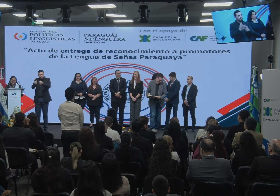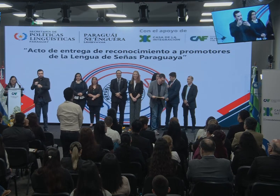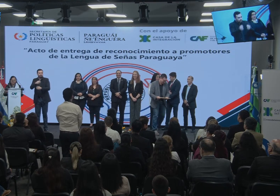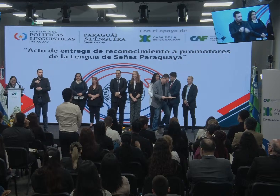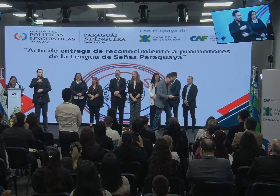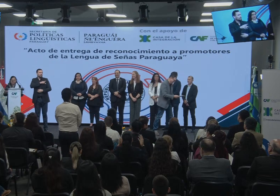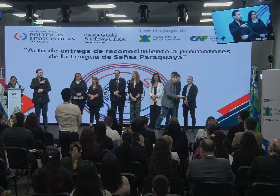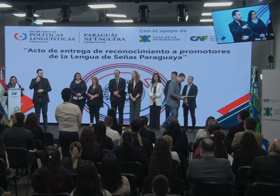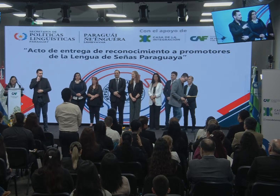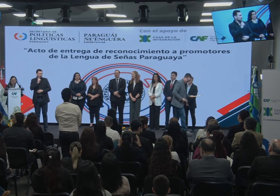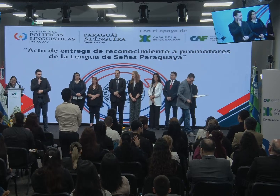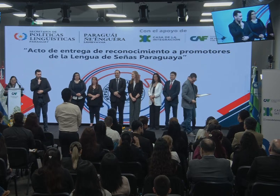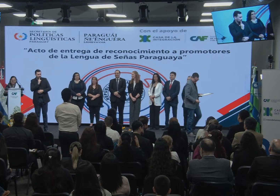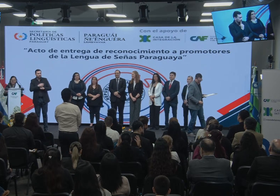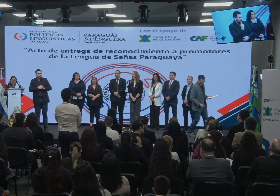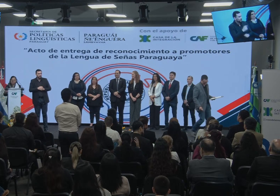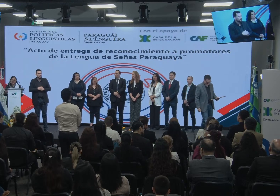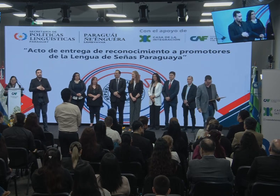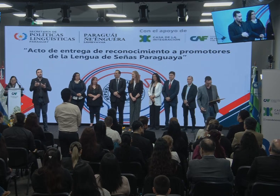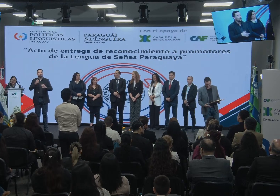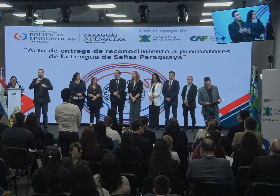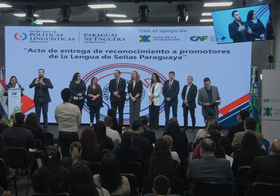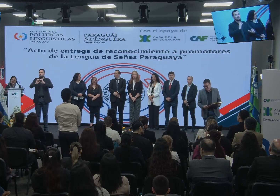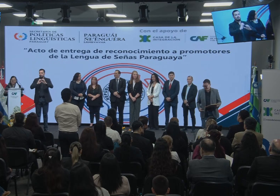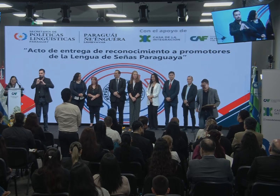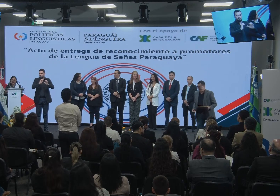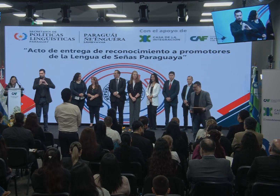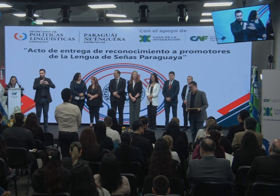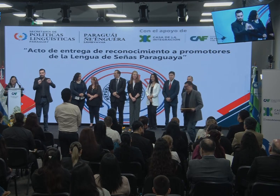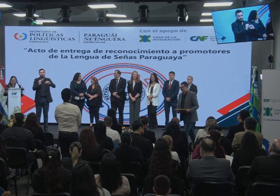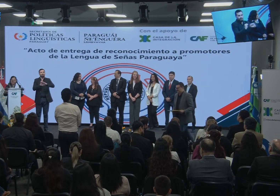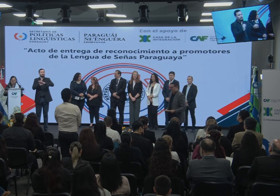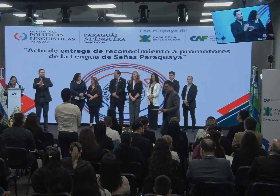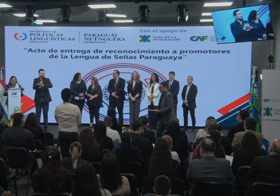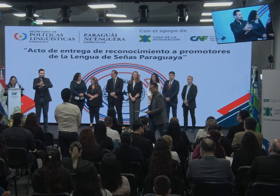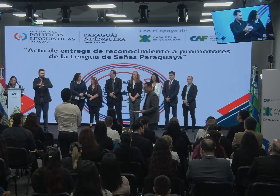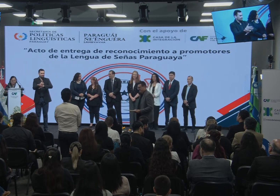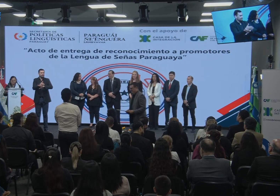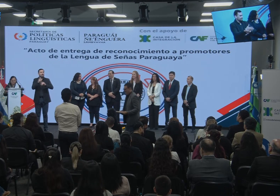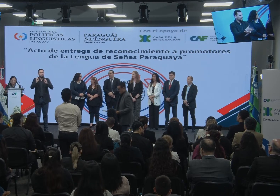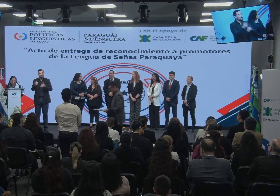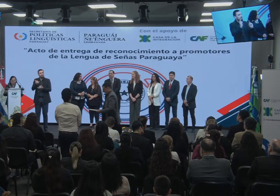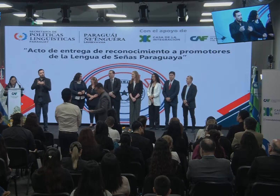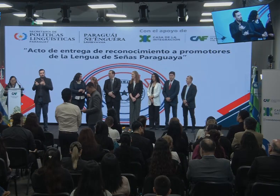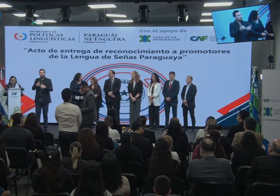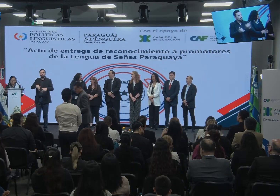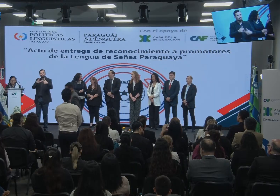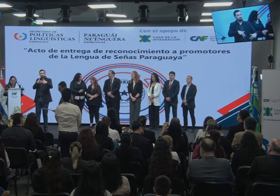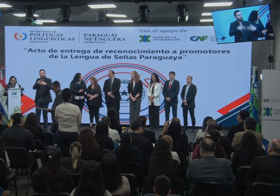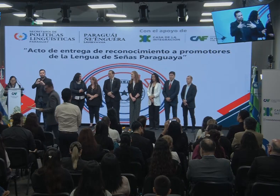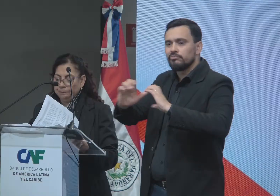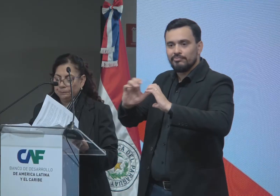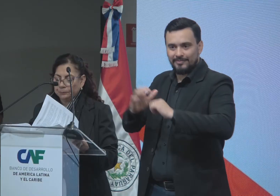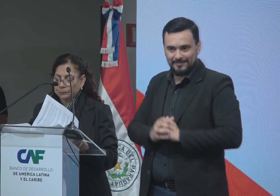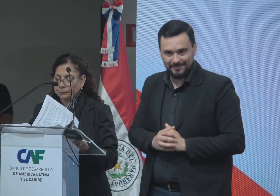con discapacidad auditiva en la comunicación en línea a través del WhatsApp.